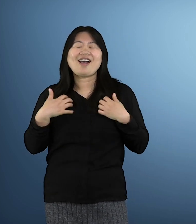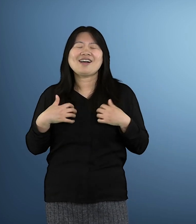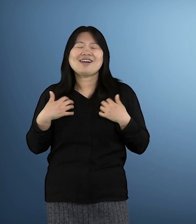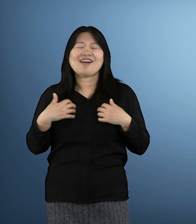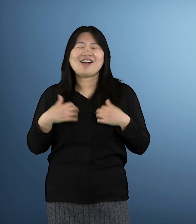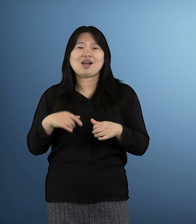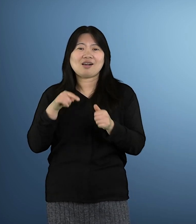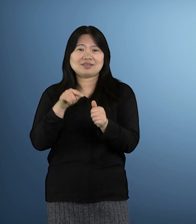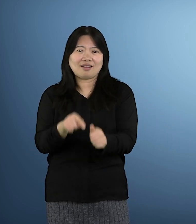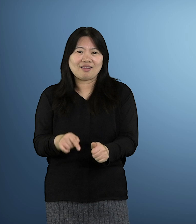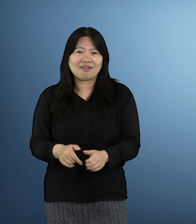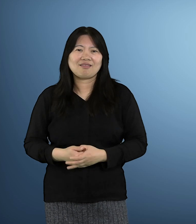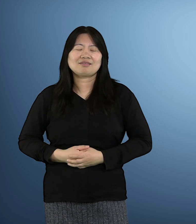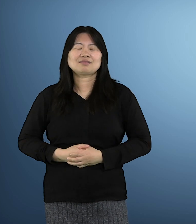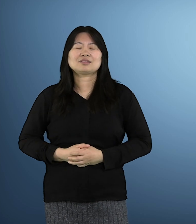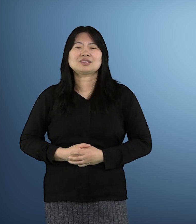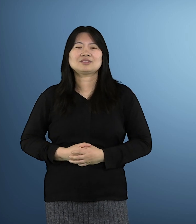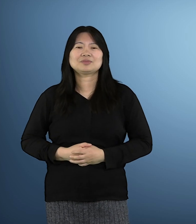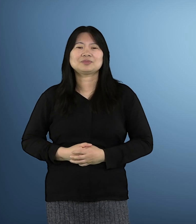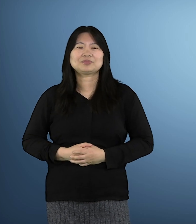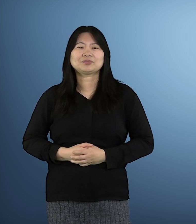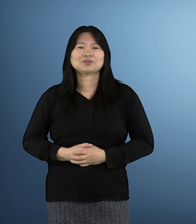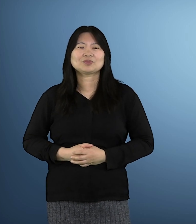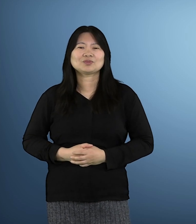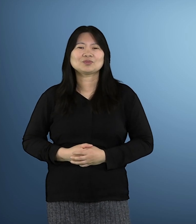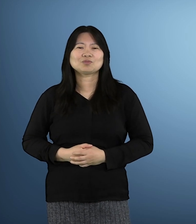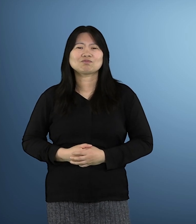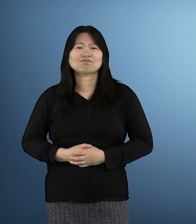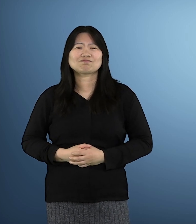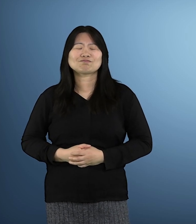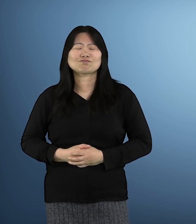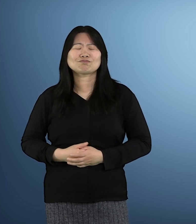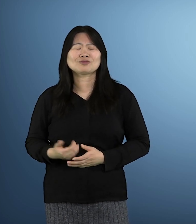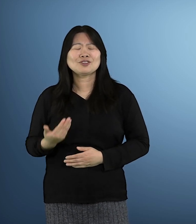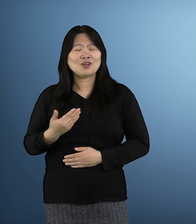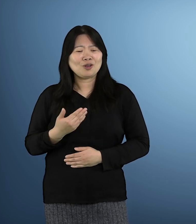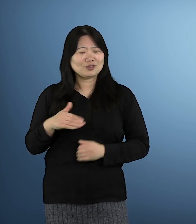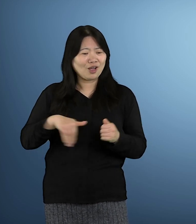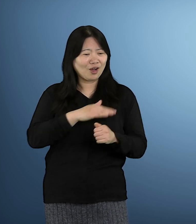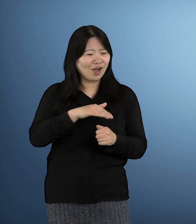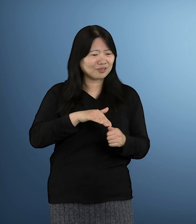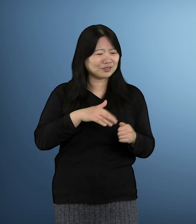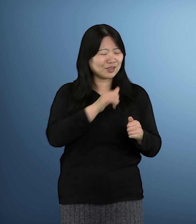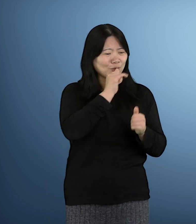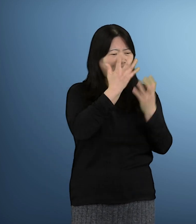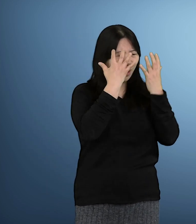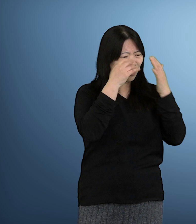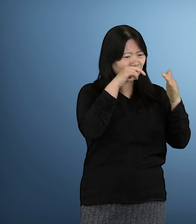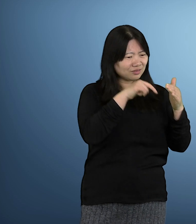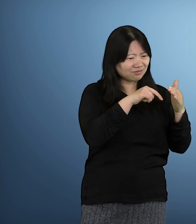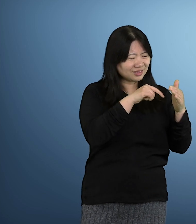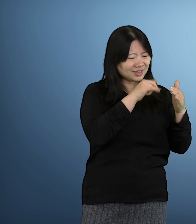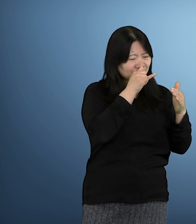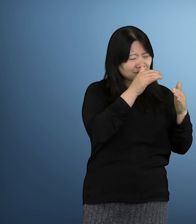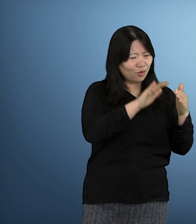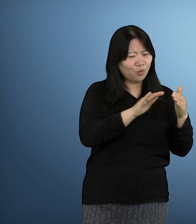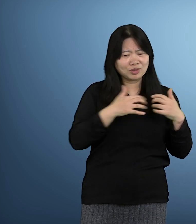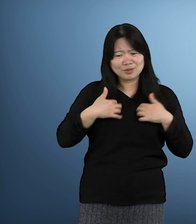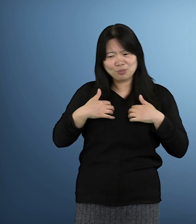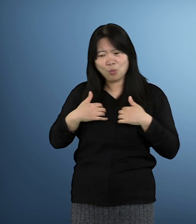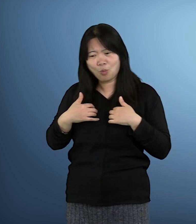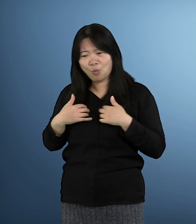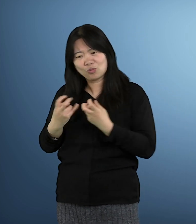기뻐하라. 이게 앞뒤가 안 맞는 얘기잖아요. 어떻게 감옥 안에서